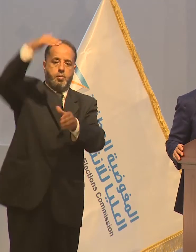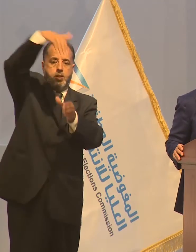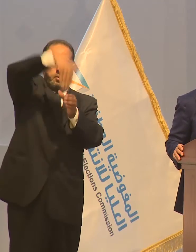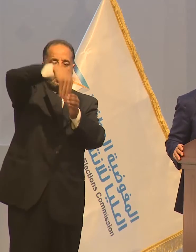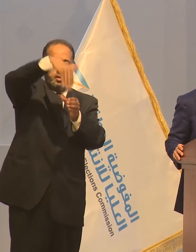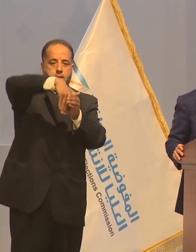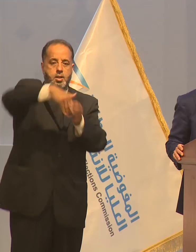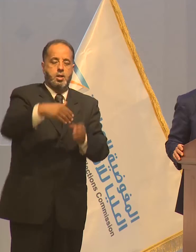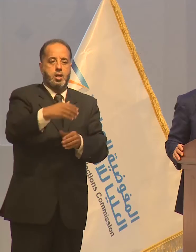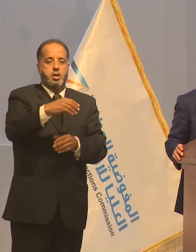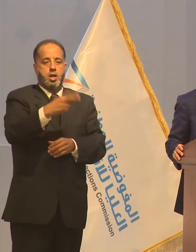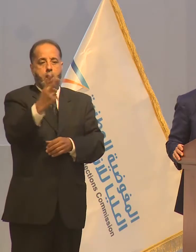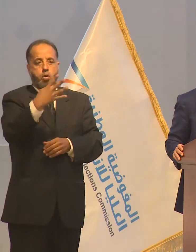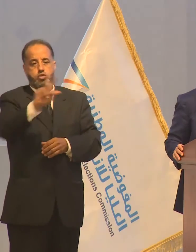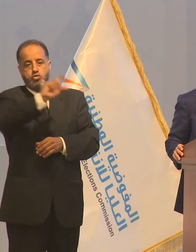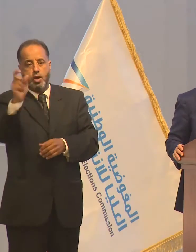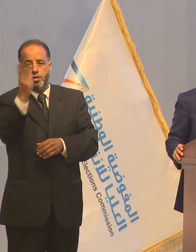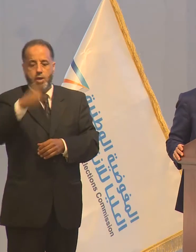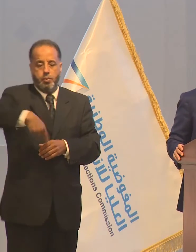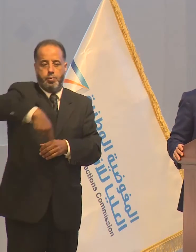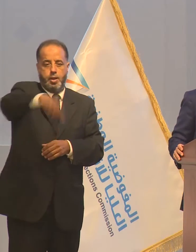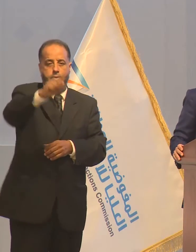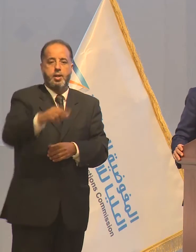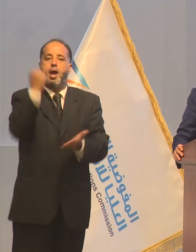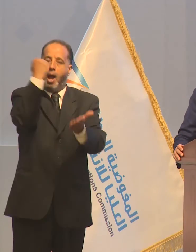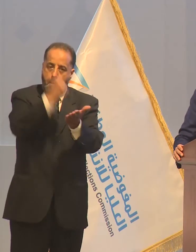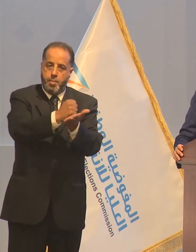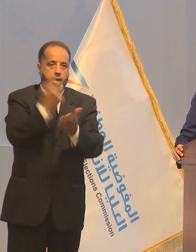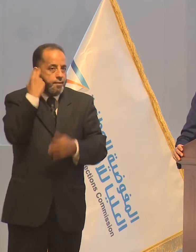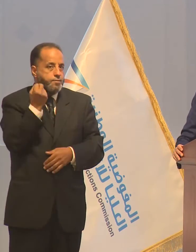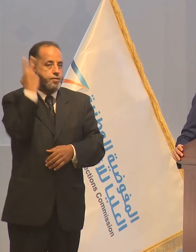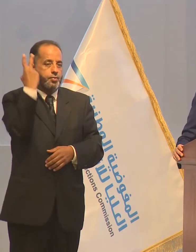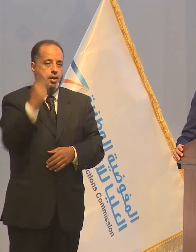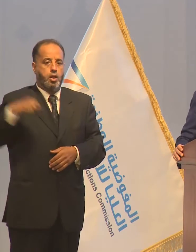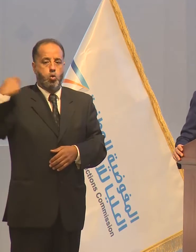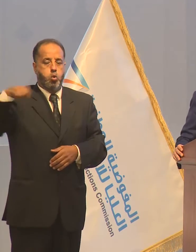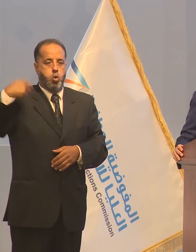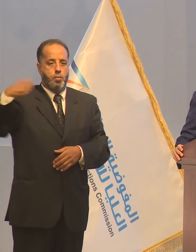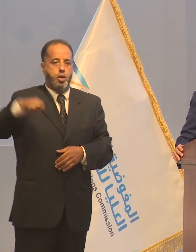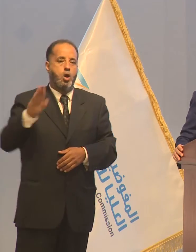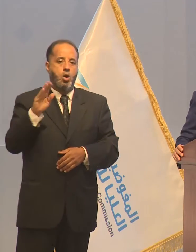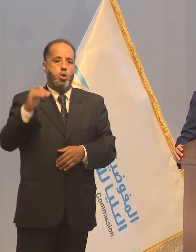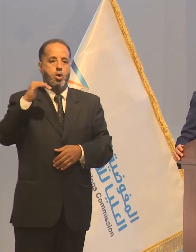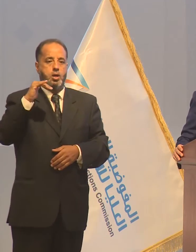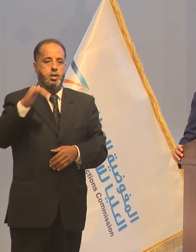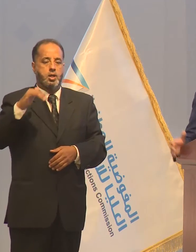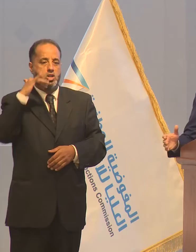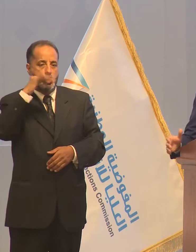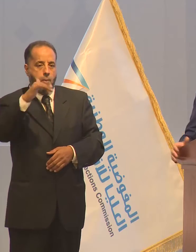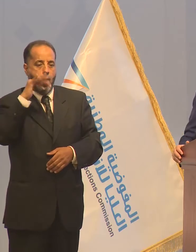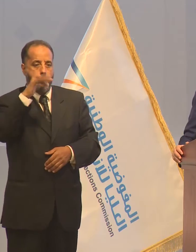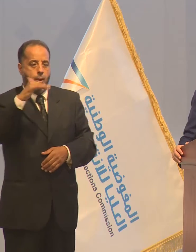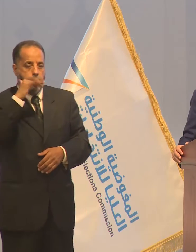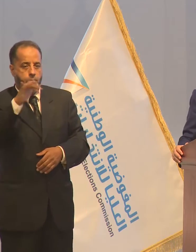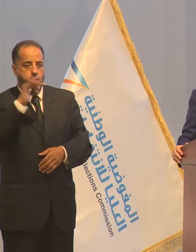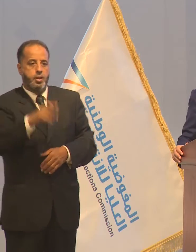يوم العملية الانتخابية. اعتمدنا خطة مقدمة من وزارة الشباب